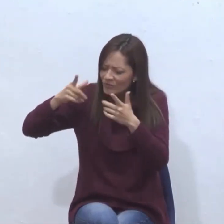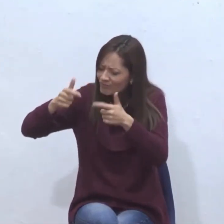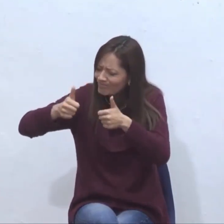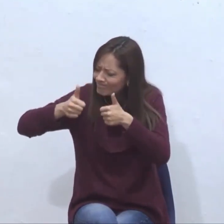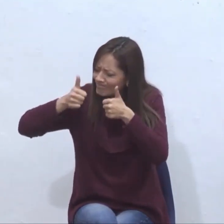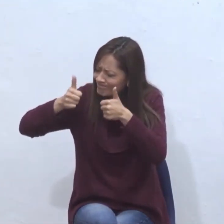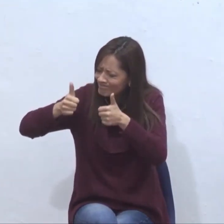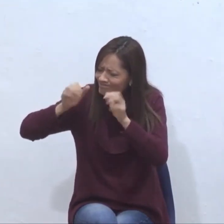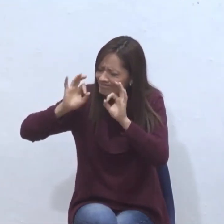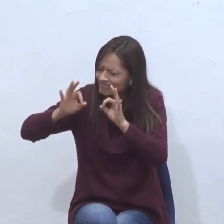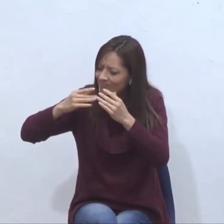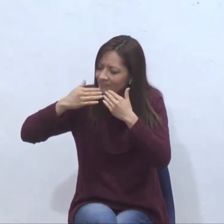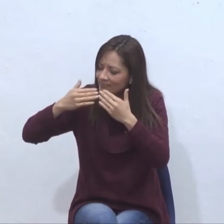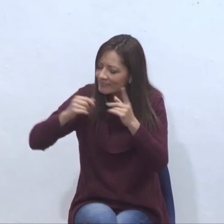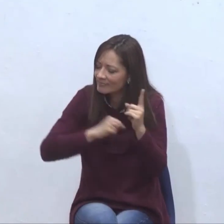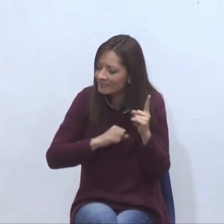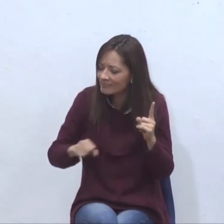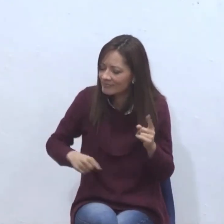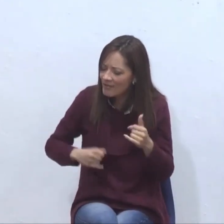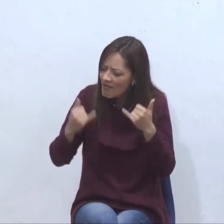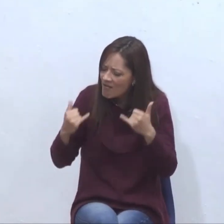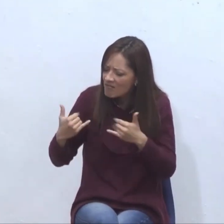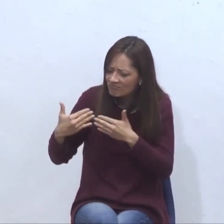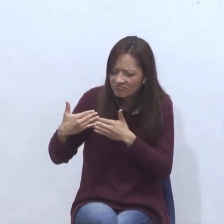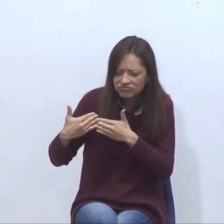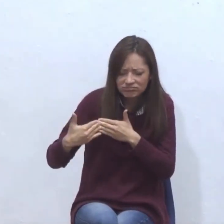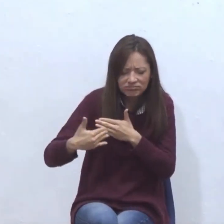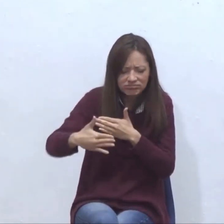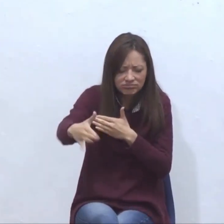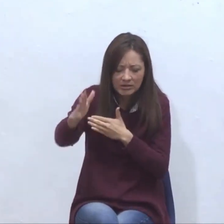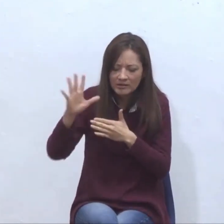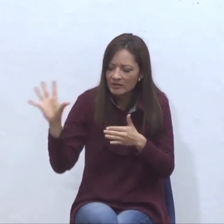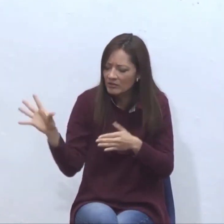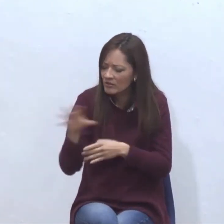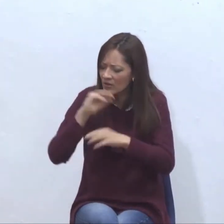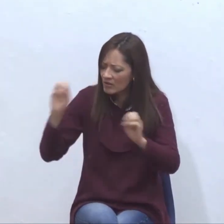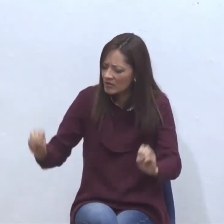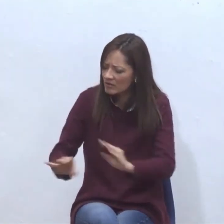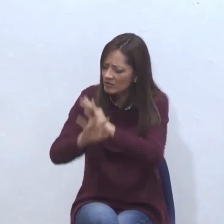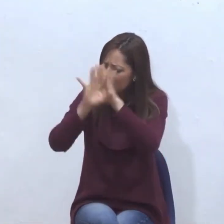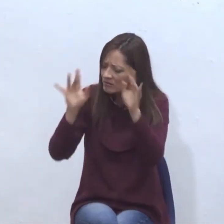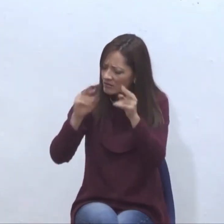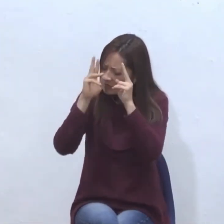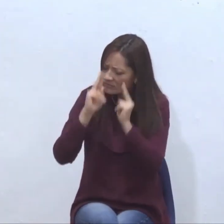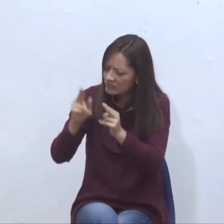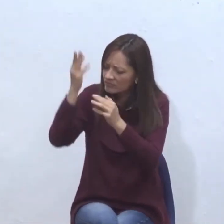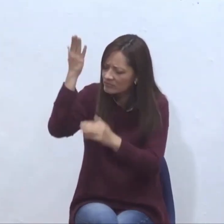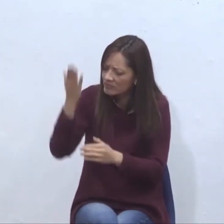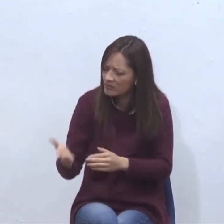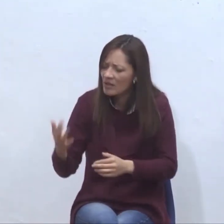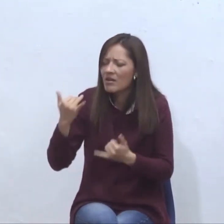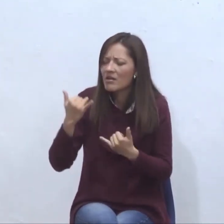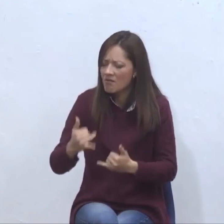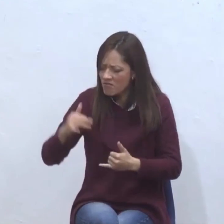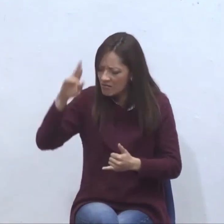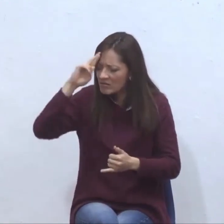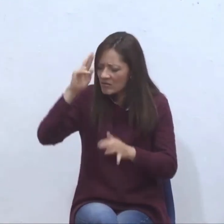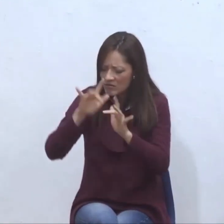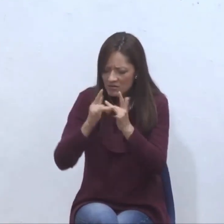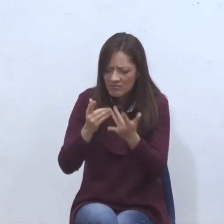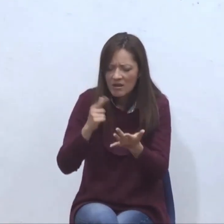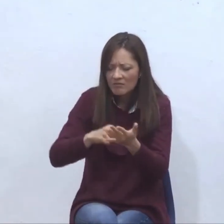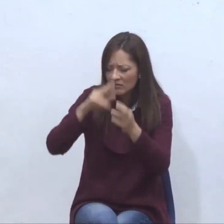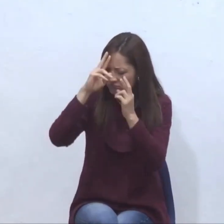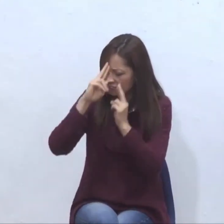eres tú, gracias, Señor, hoy y para siempre. Toda la gloria y la honra sean a ti. Hoy al reconocer tu palabra te